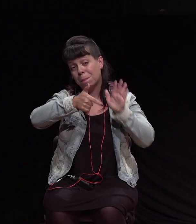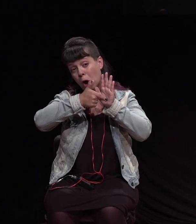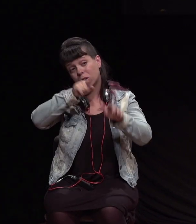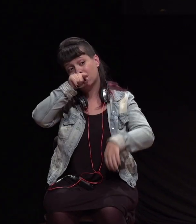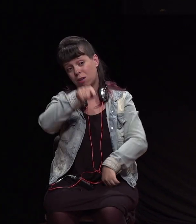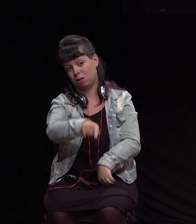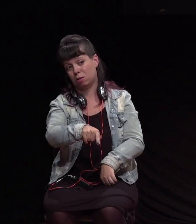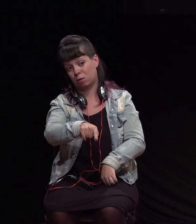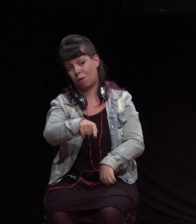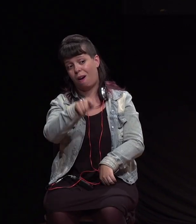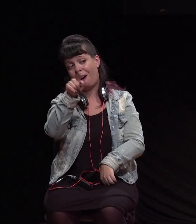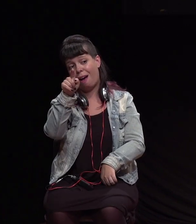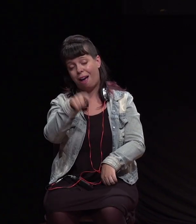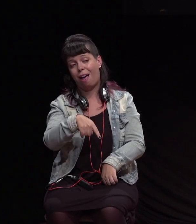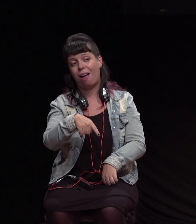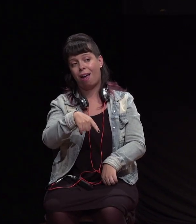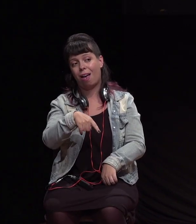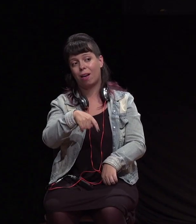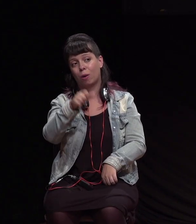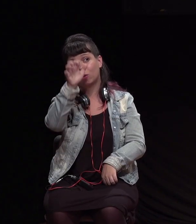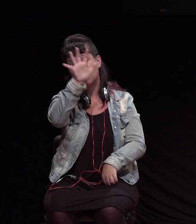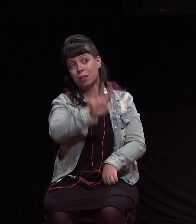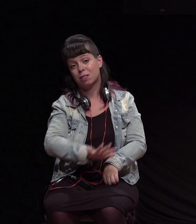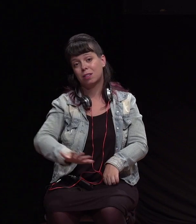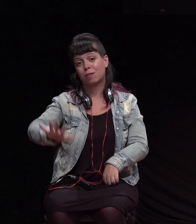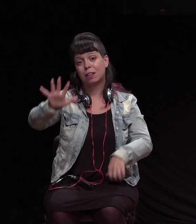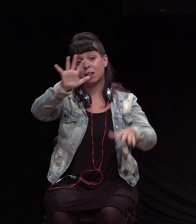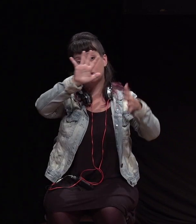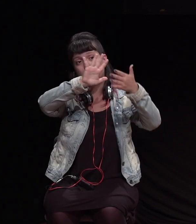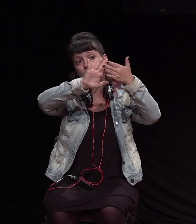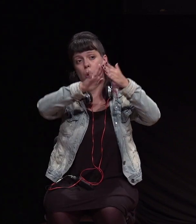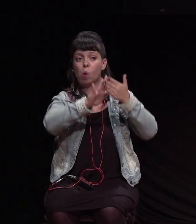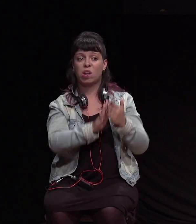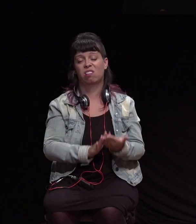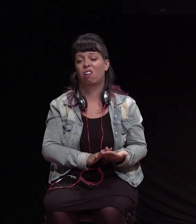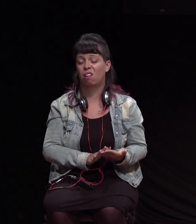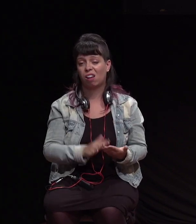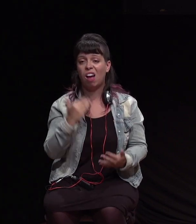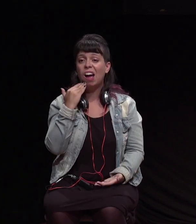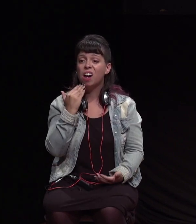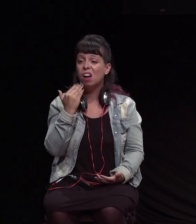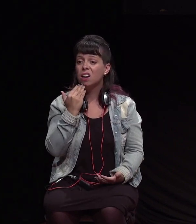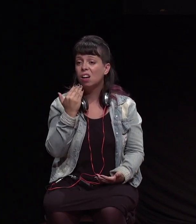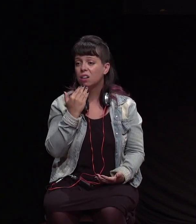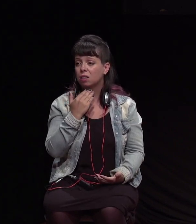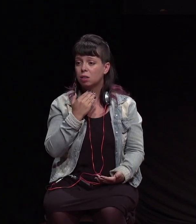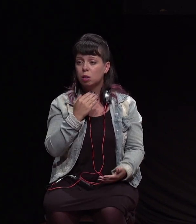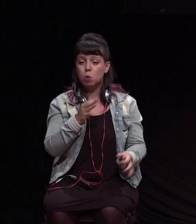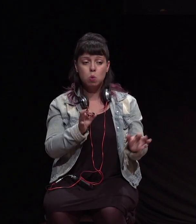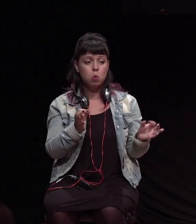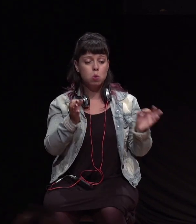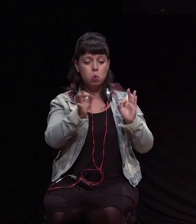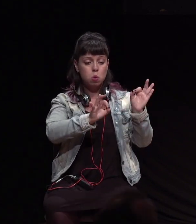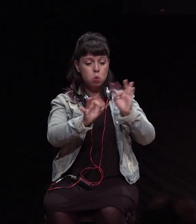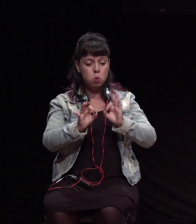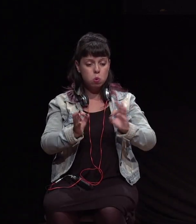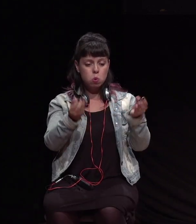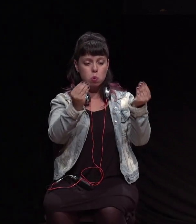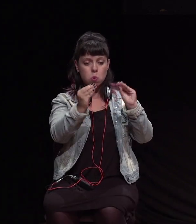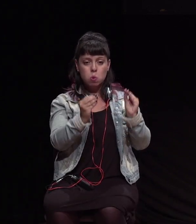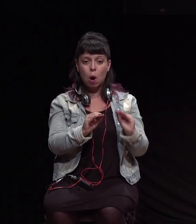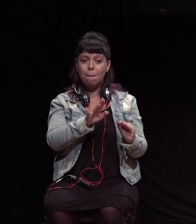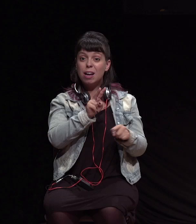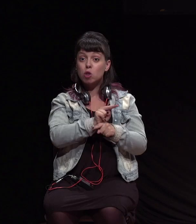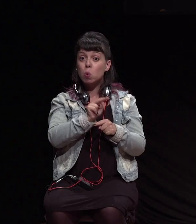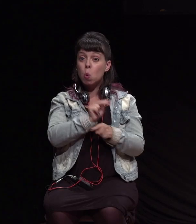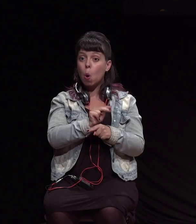civilização em ruínas, uma civilização que ergue o seu patrimônio e que não é capaz sequer de gerir esse próprio patrimônio. Então, o problema é que, nesse patrimônio,